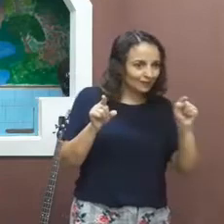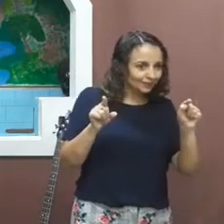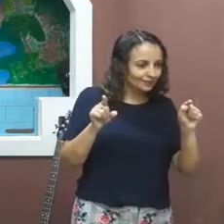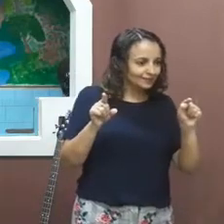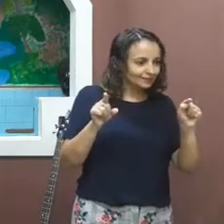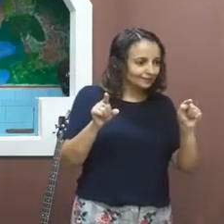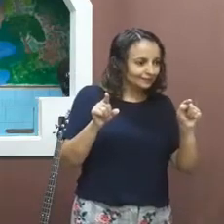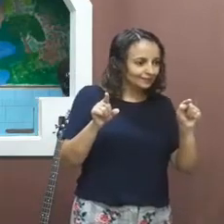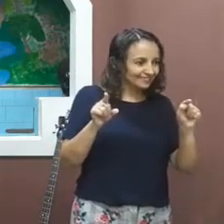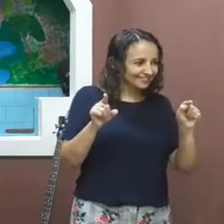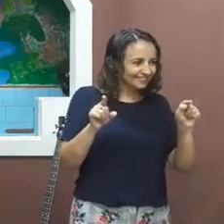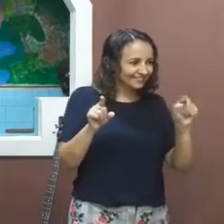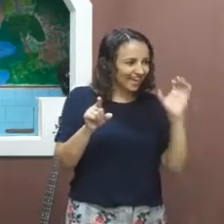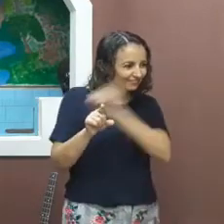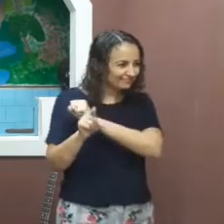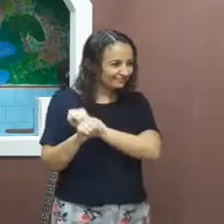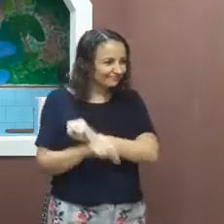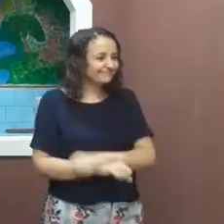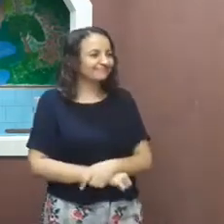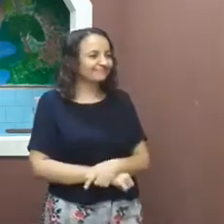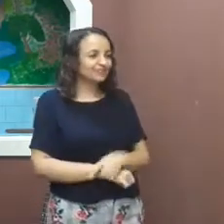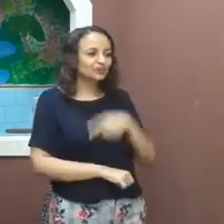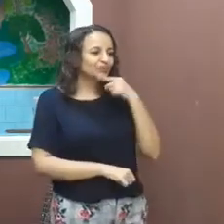Não consegue.